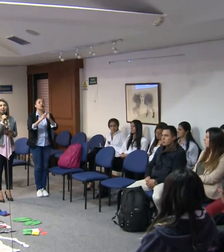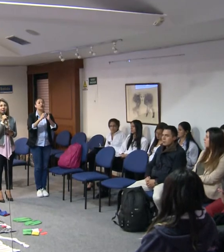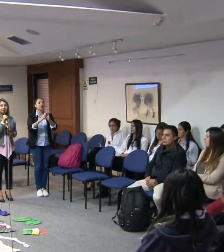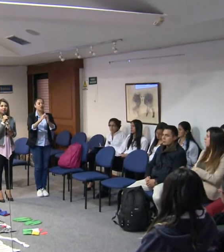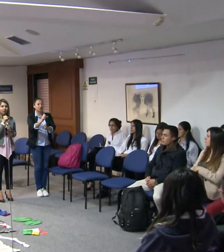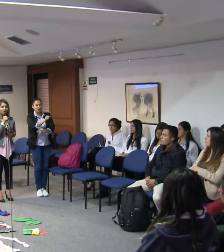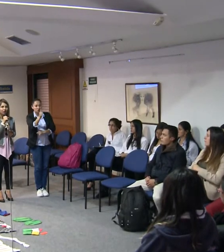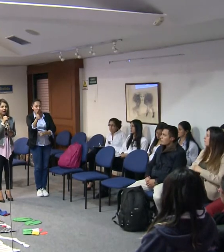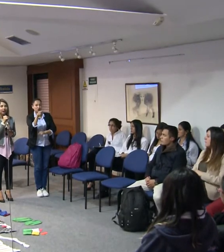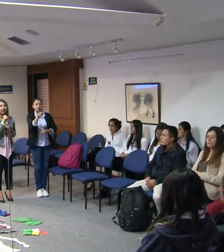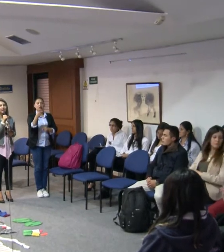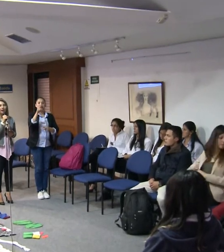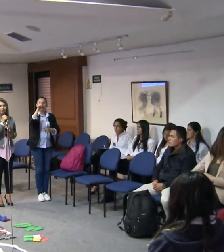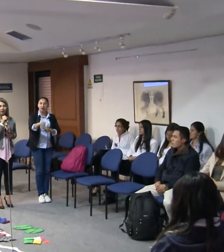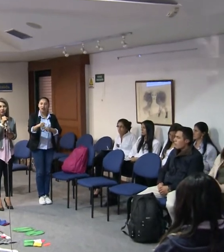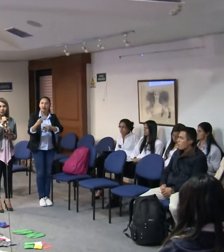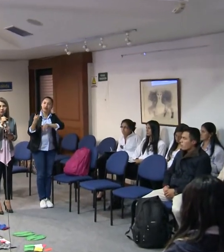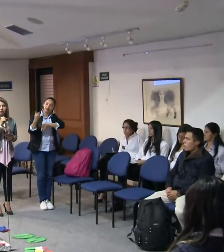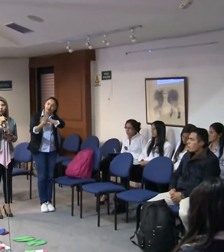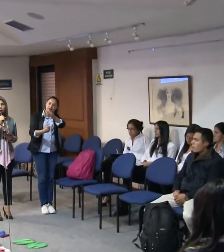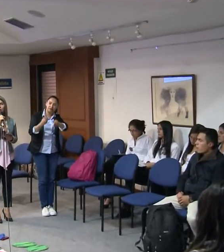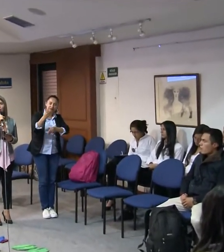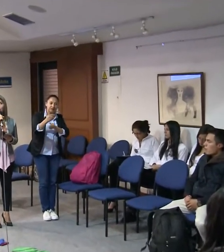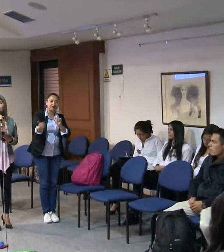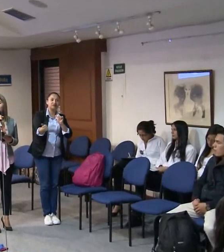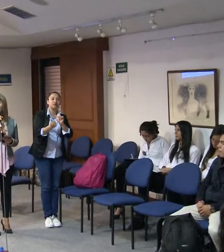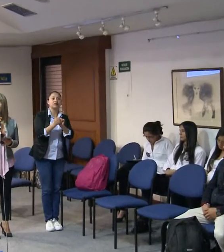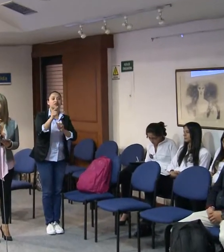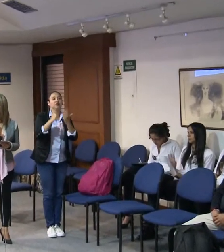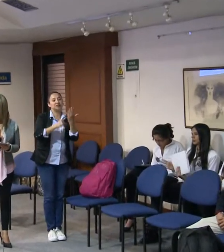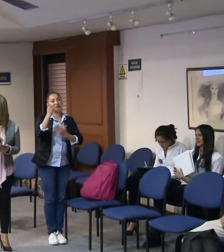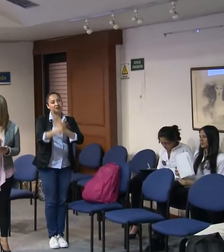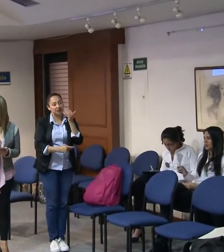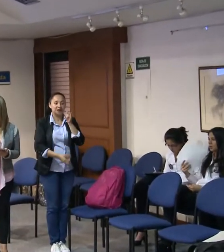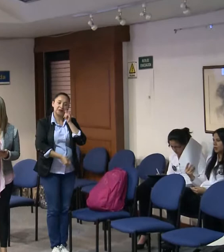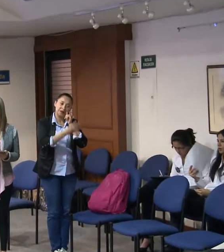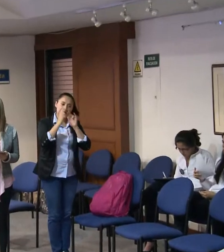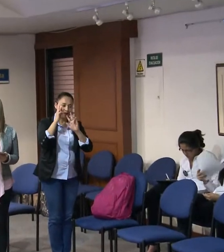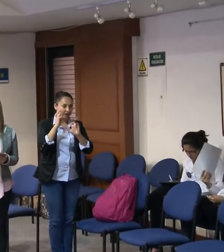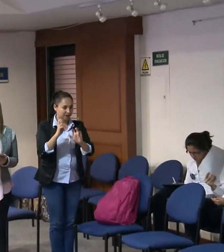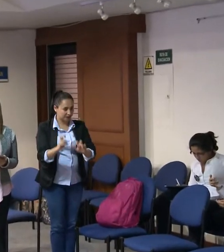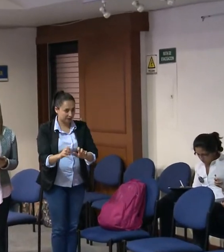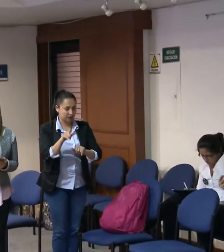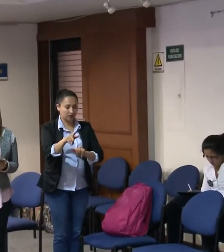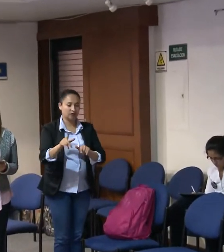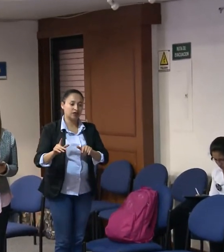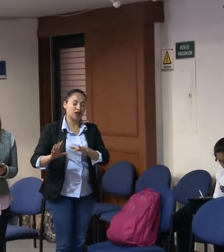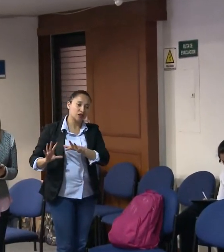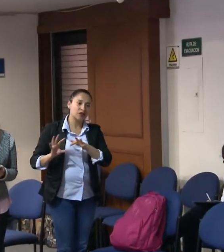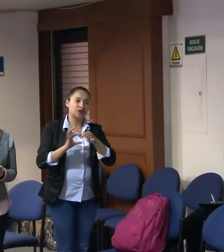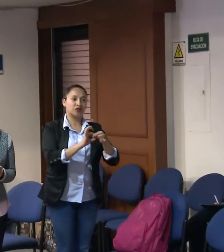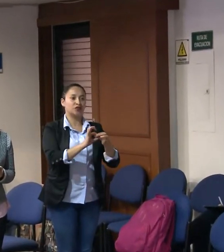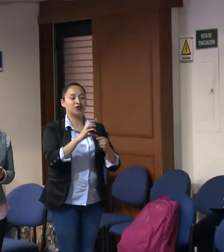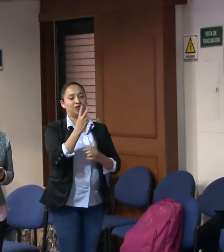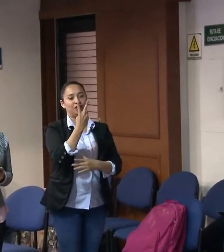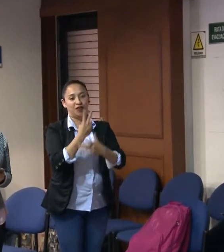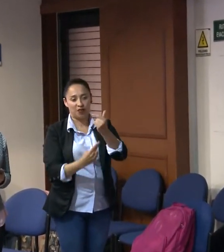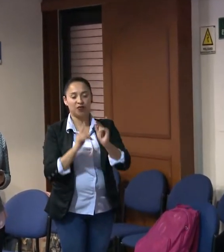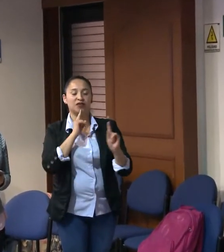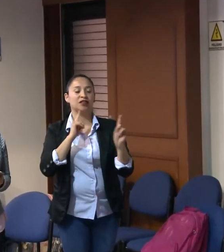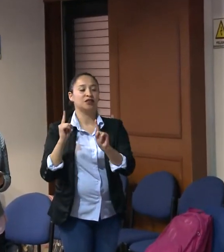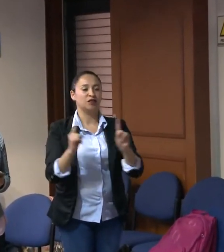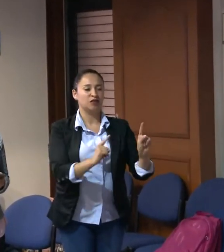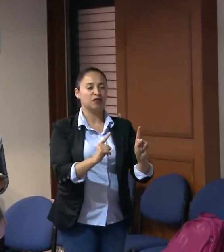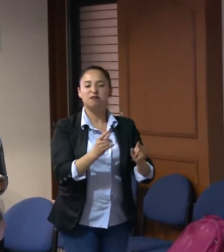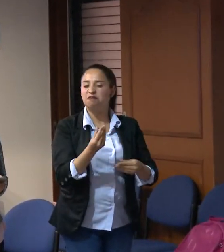hacer toda la transición y el acercamiento desde sus proyectos pedagógicos investigativos a la unificación de estos dos discursos, que lo